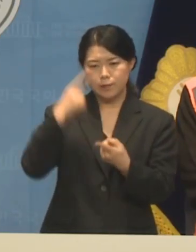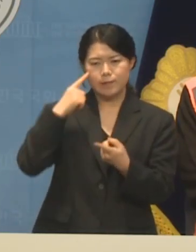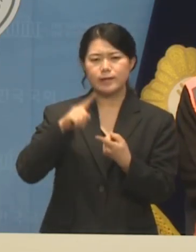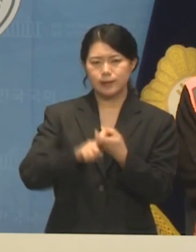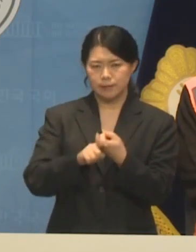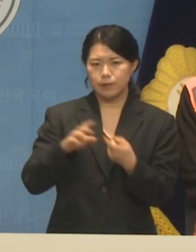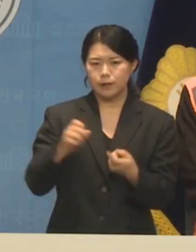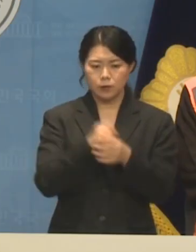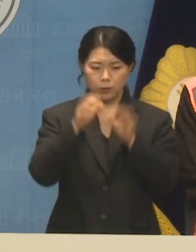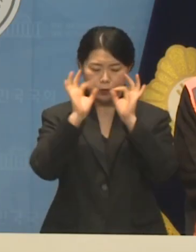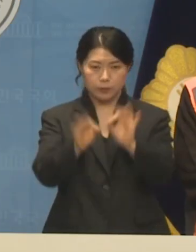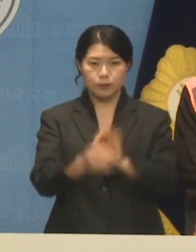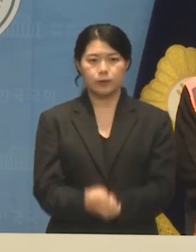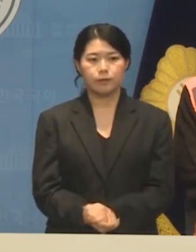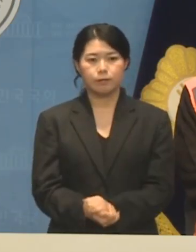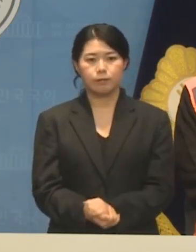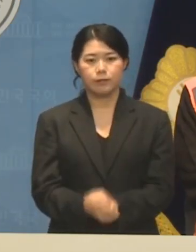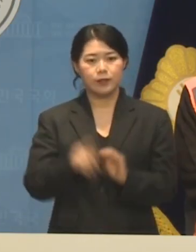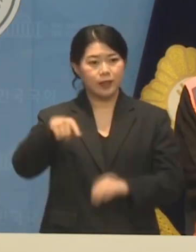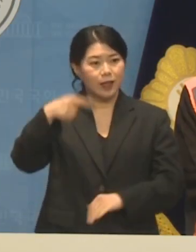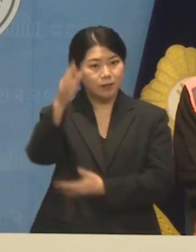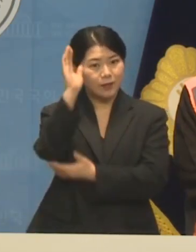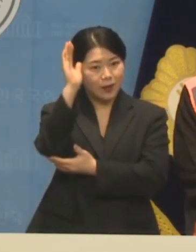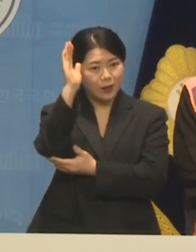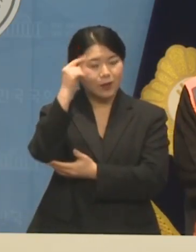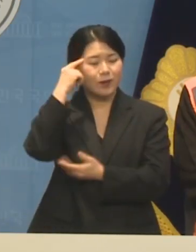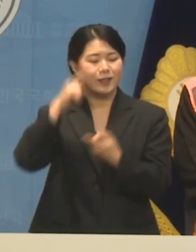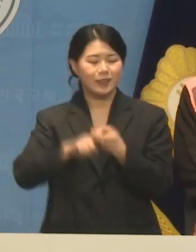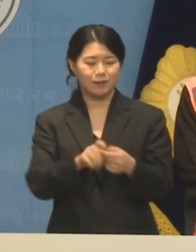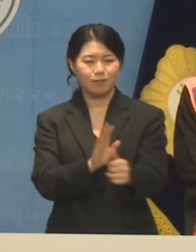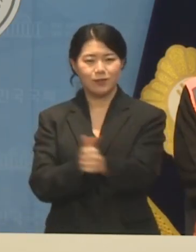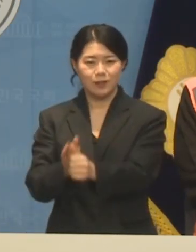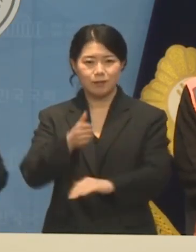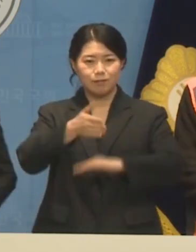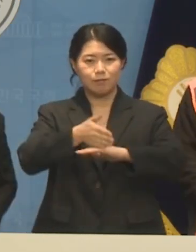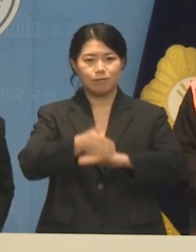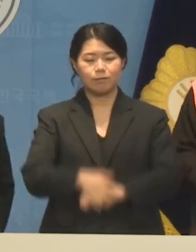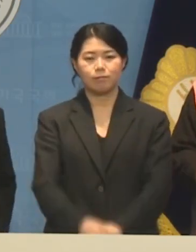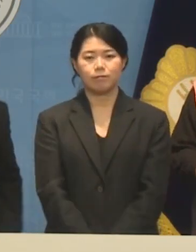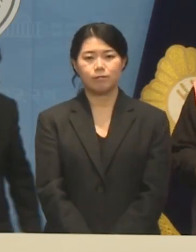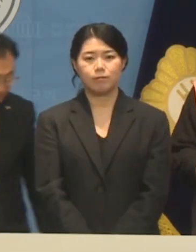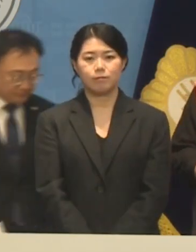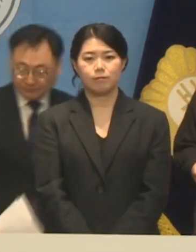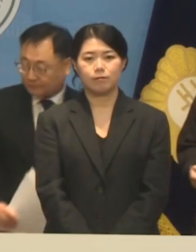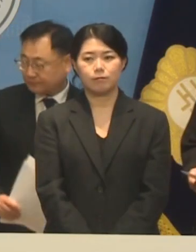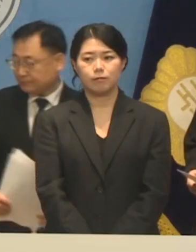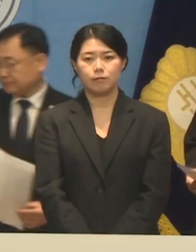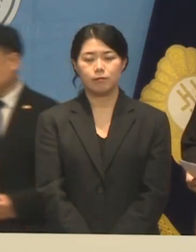하겠습니다. 이어지는 기자회견 내용에도 많은 관심 부탁드립니다. 감사합니다.